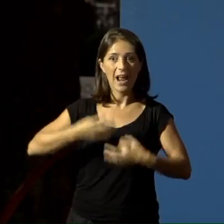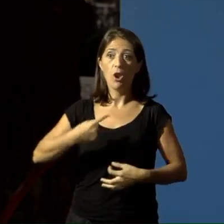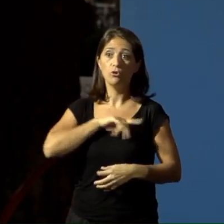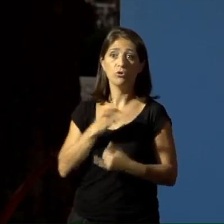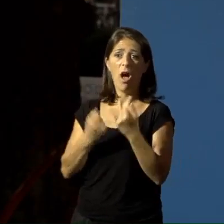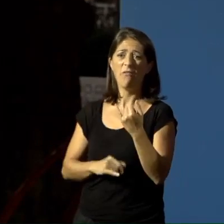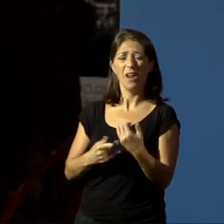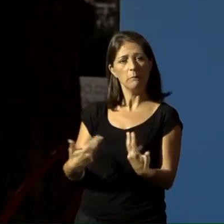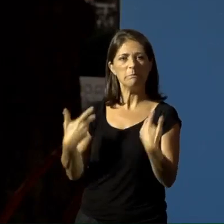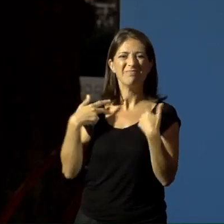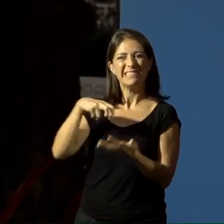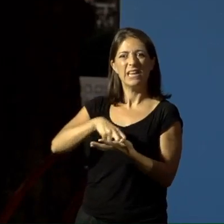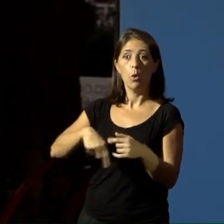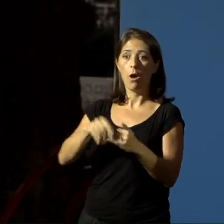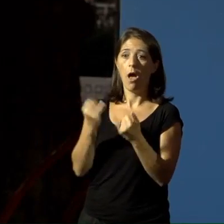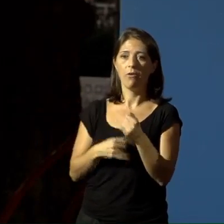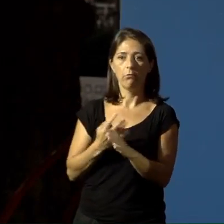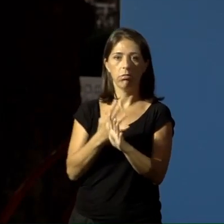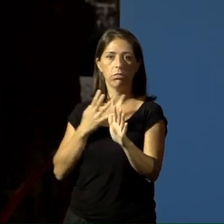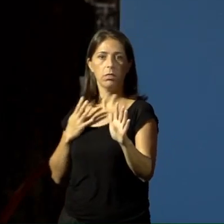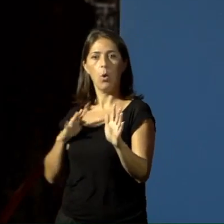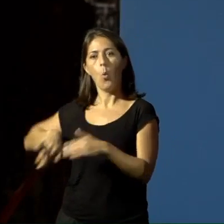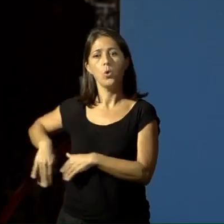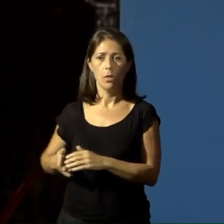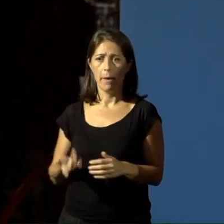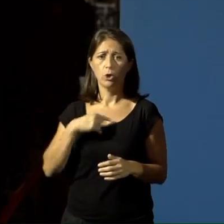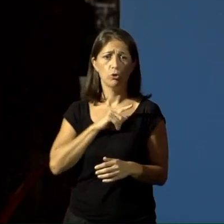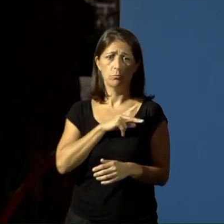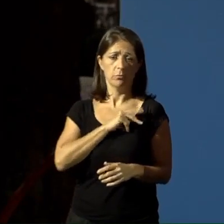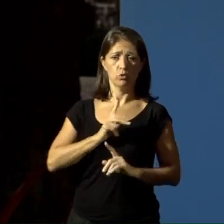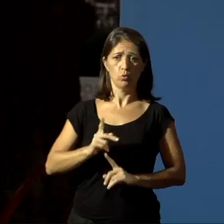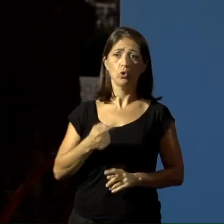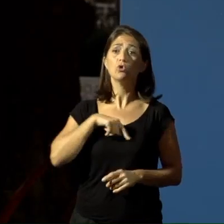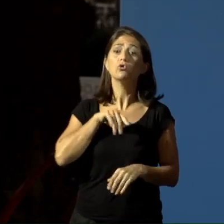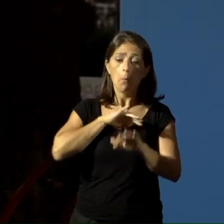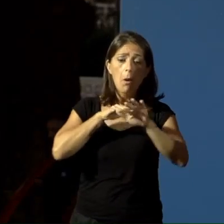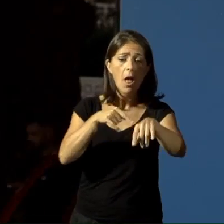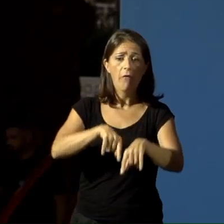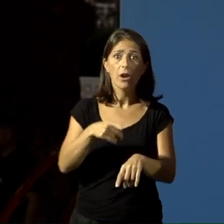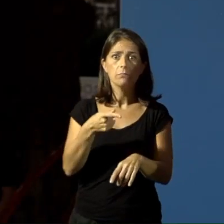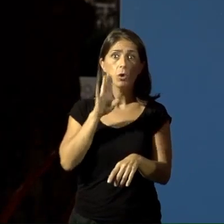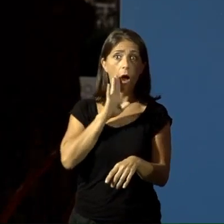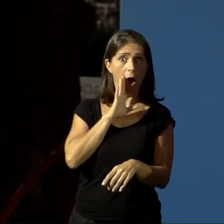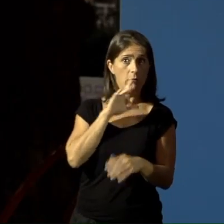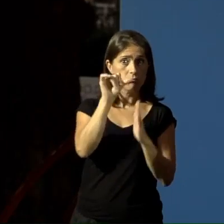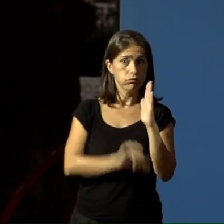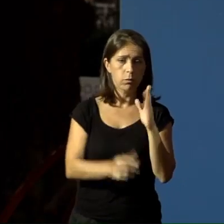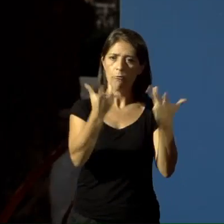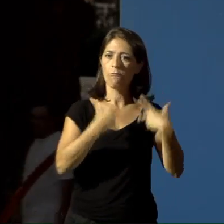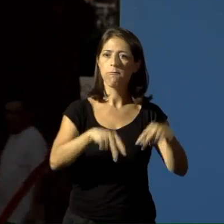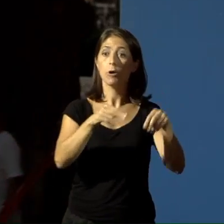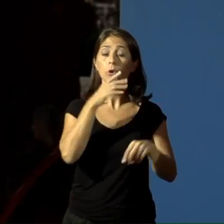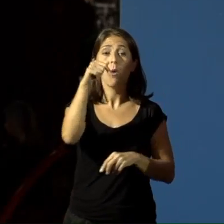castigadas a ser as últimas da fila. Nos, en Marea, estamos aquí para acabar con iso, porque sabemos